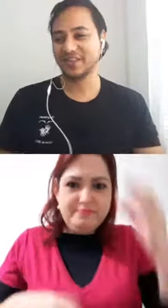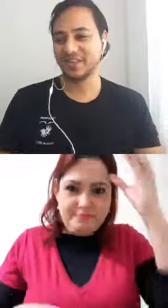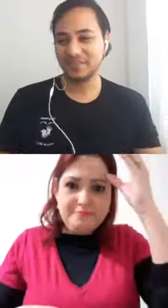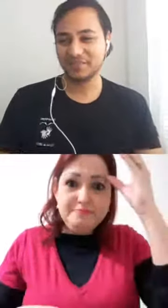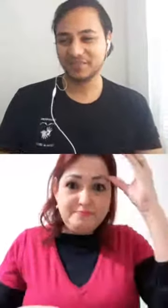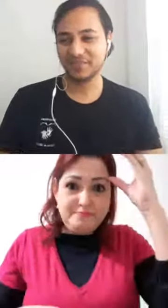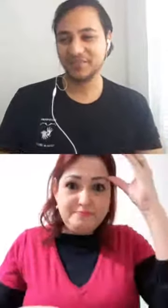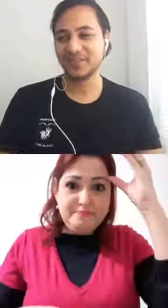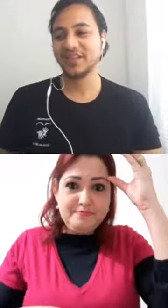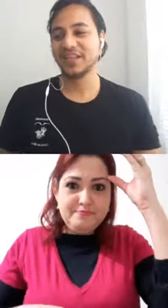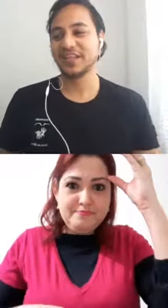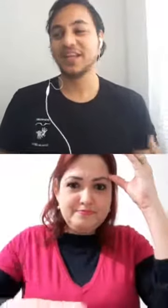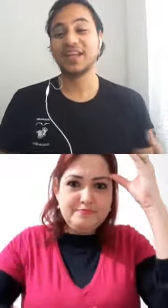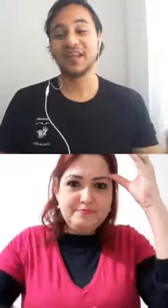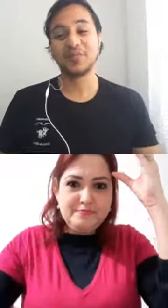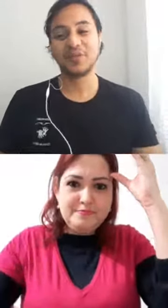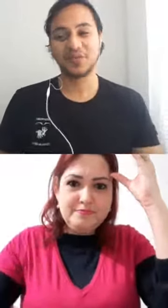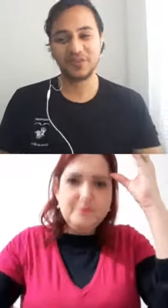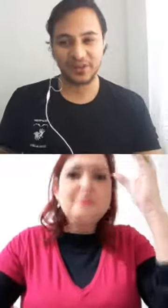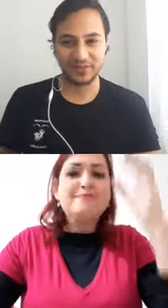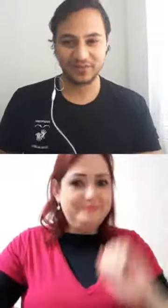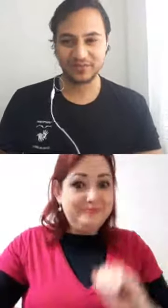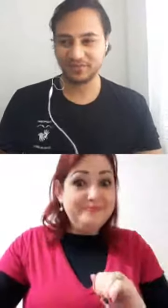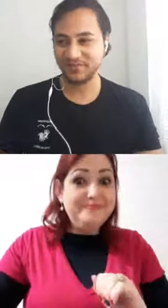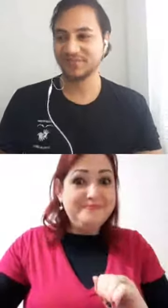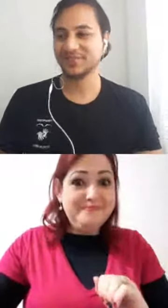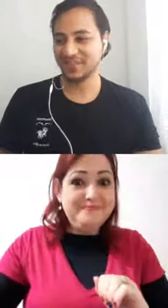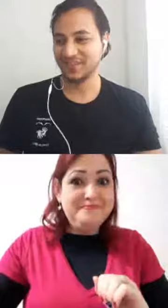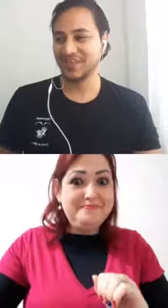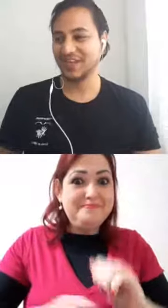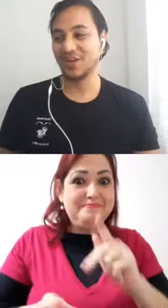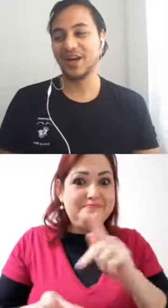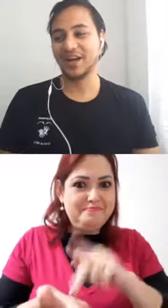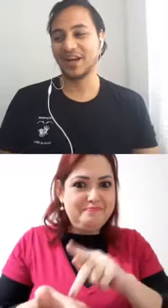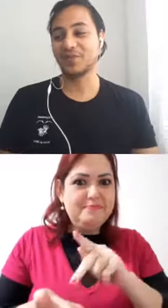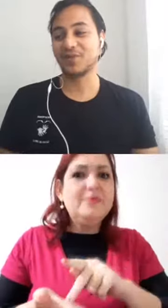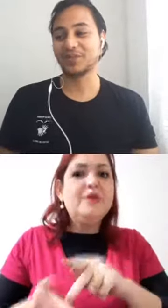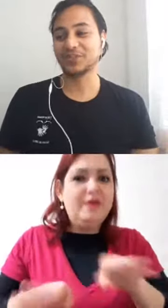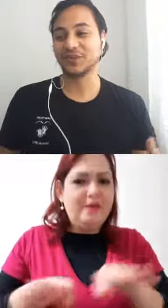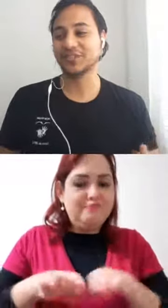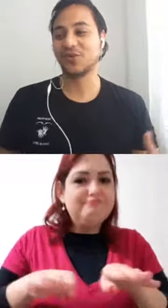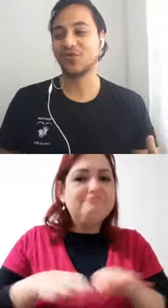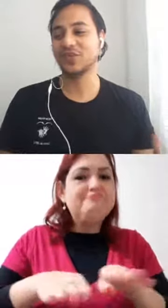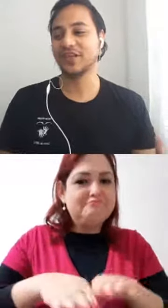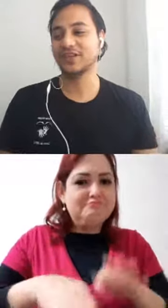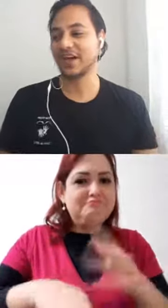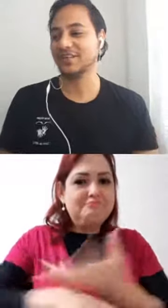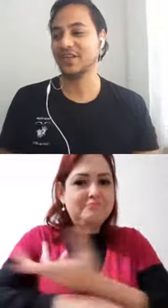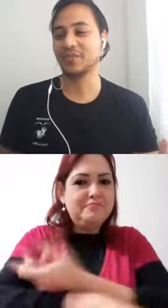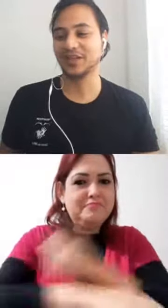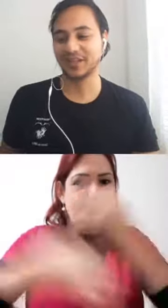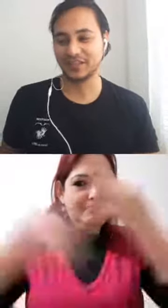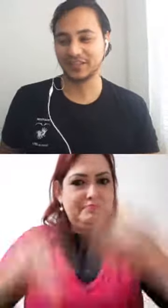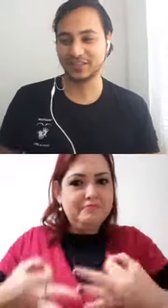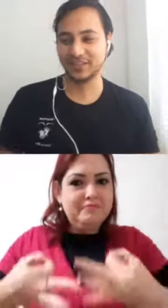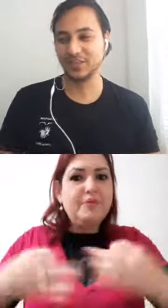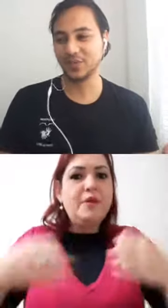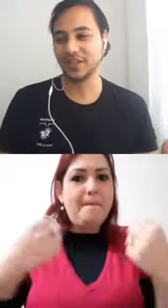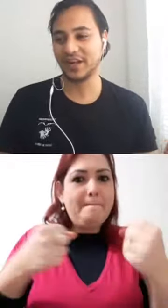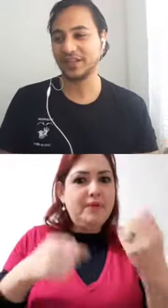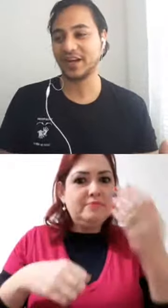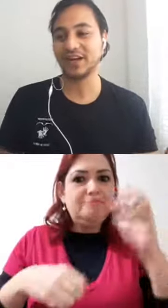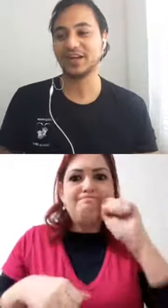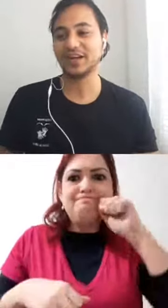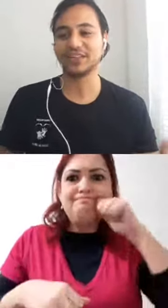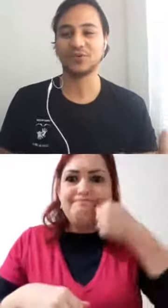uhum, confidente e de equilíbrio emocional. uhum. Ele guardará informações confidenciais e importantes e não